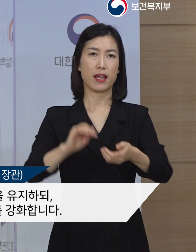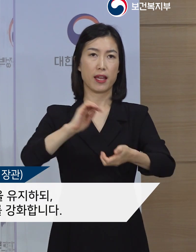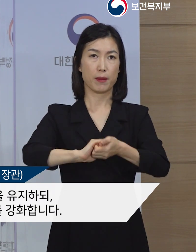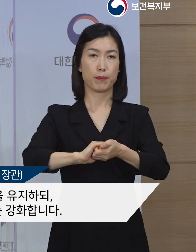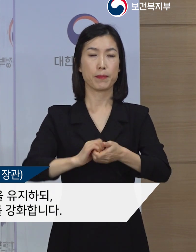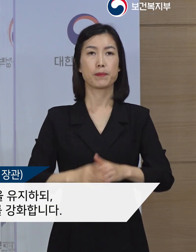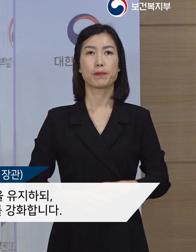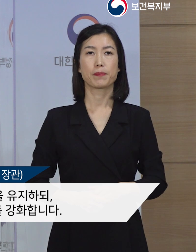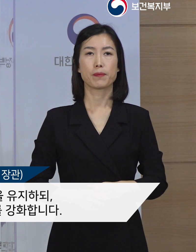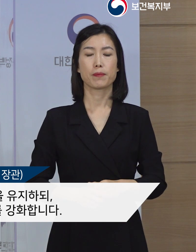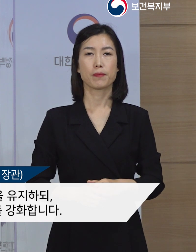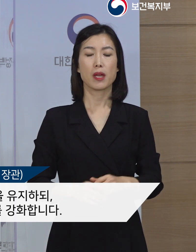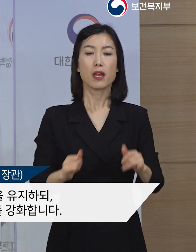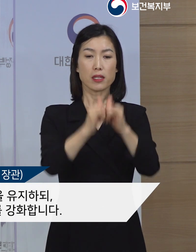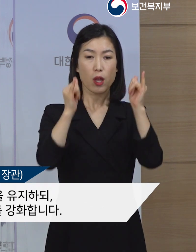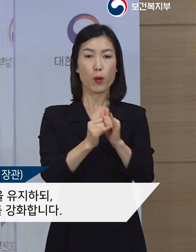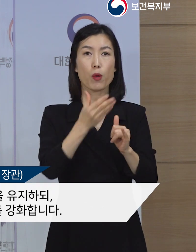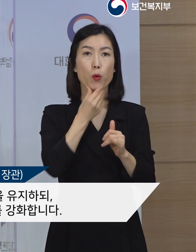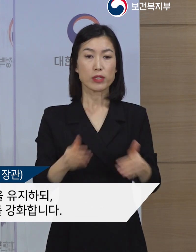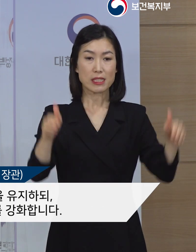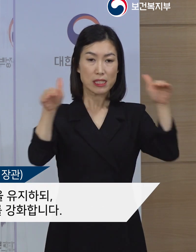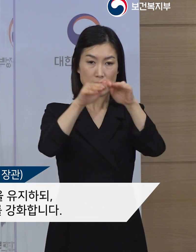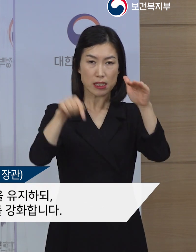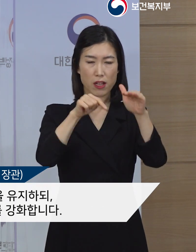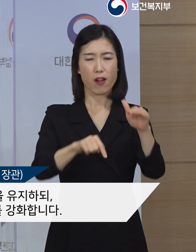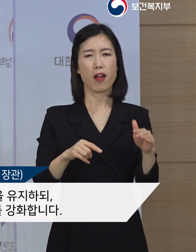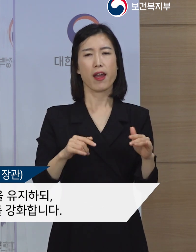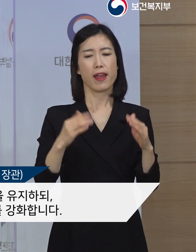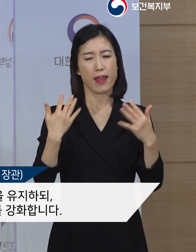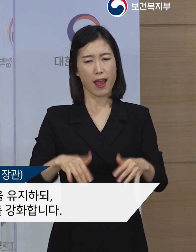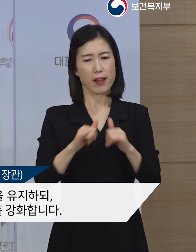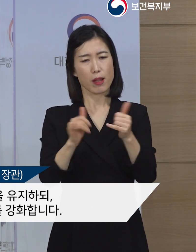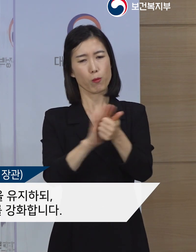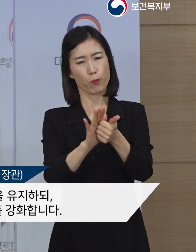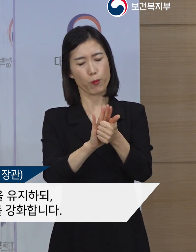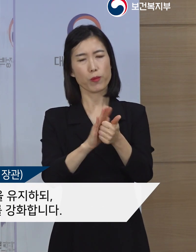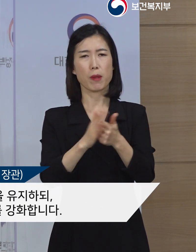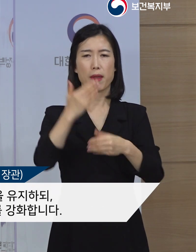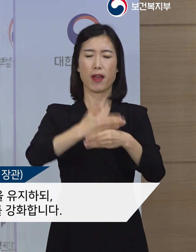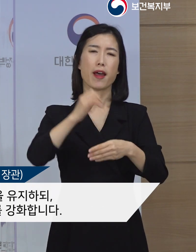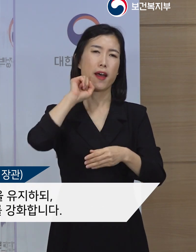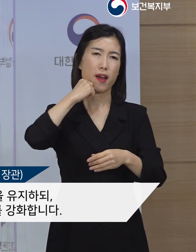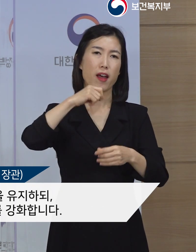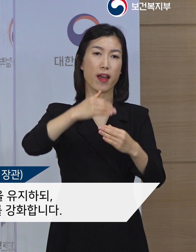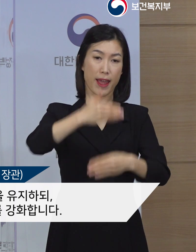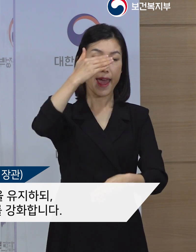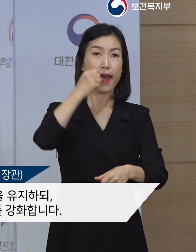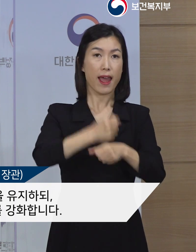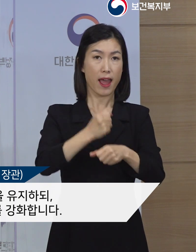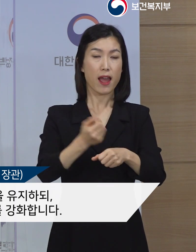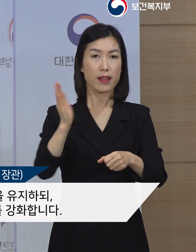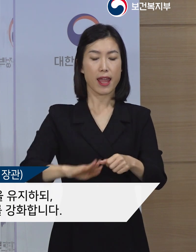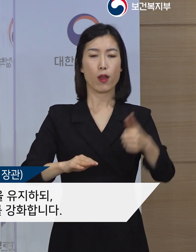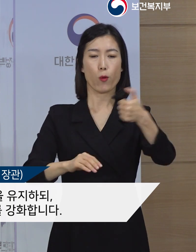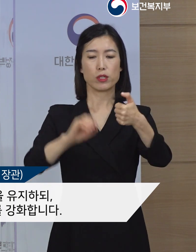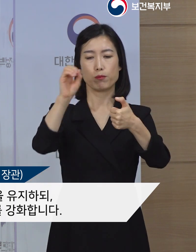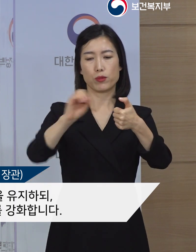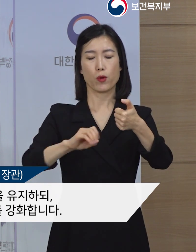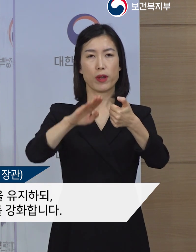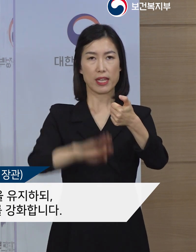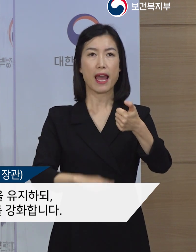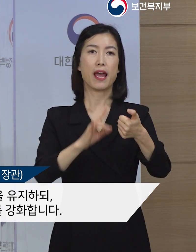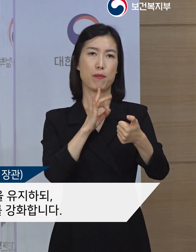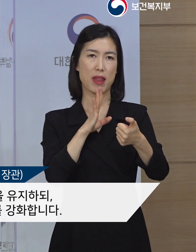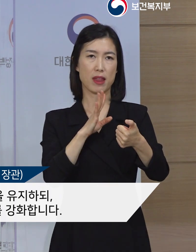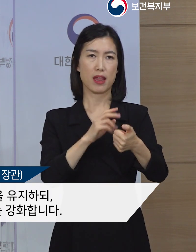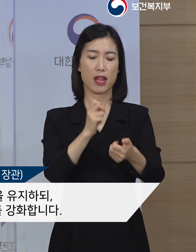사회복지시설은 취약계층 돌봄을 위해 운영을 유지하되 정원의 50% 이하로 운영하는 등